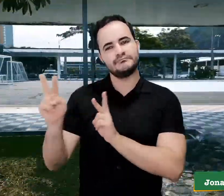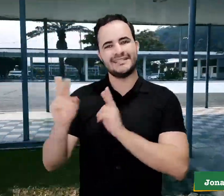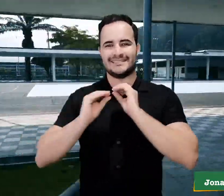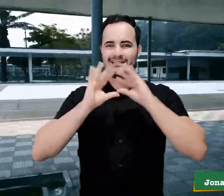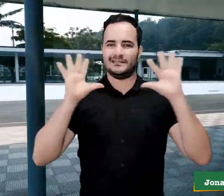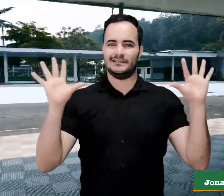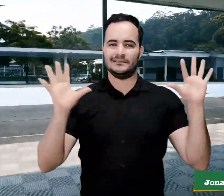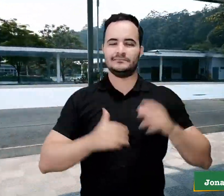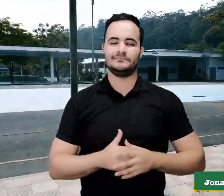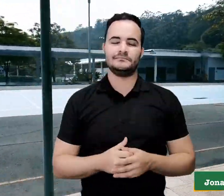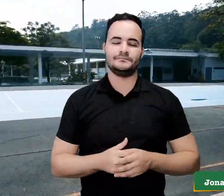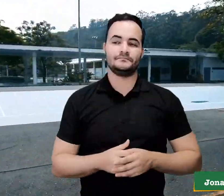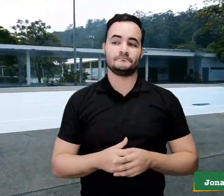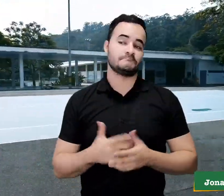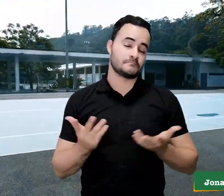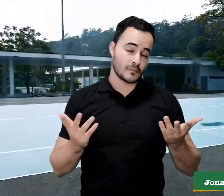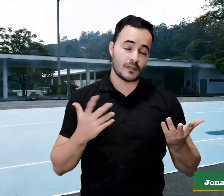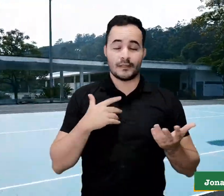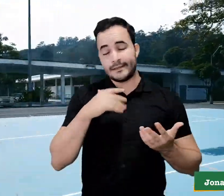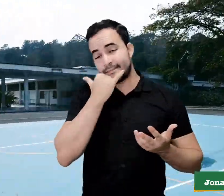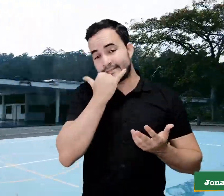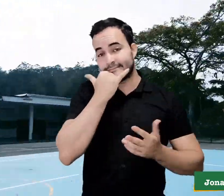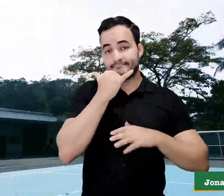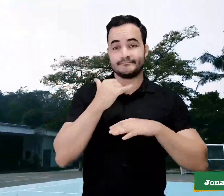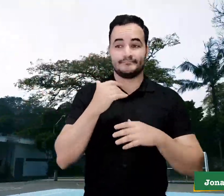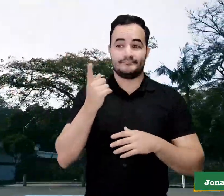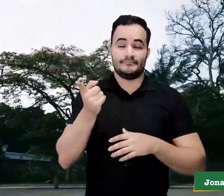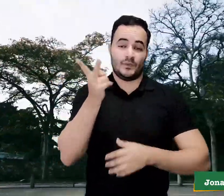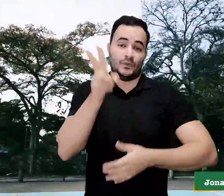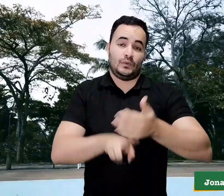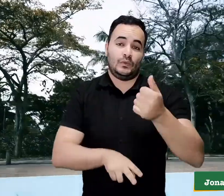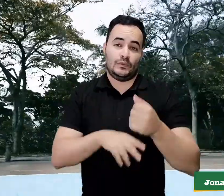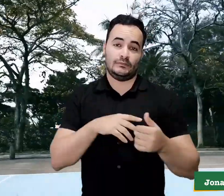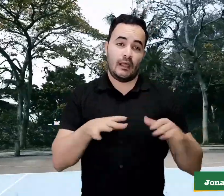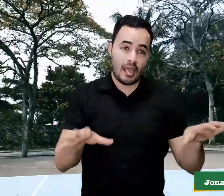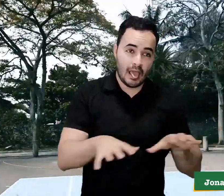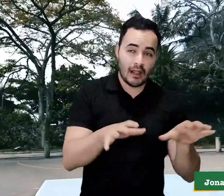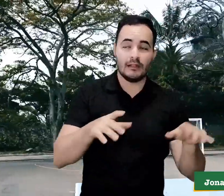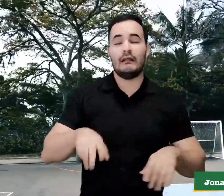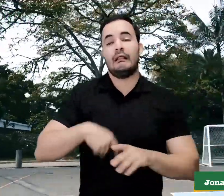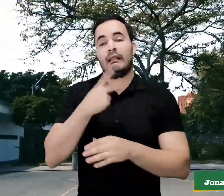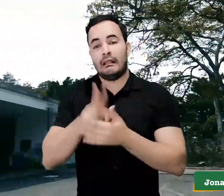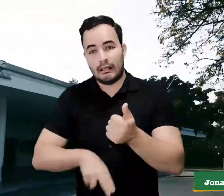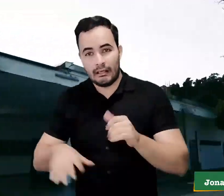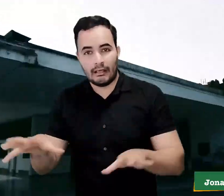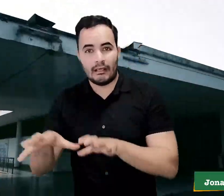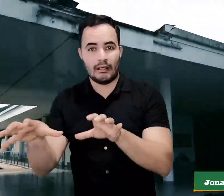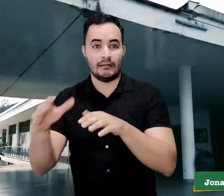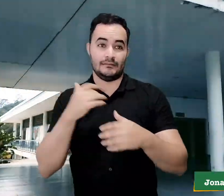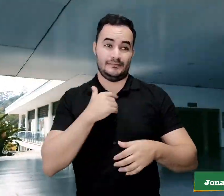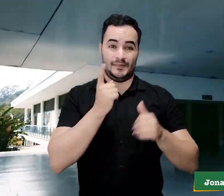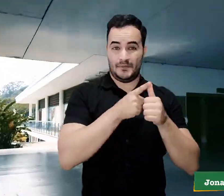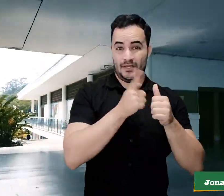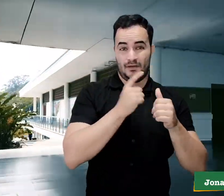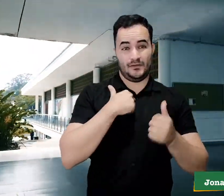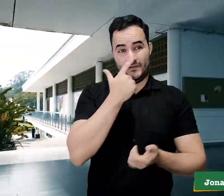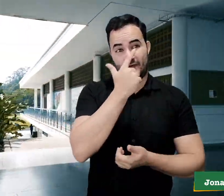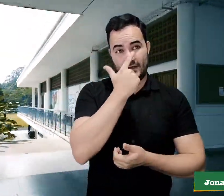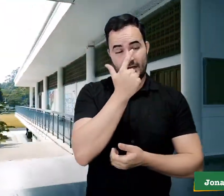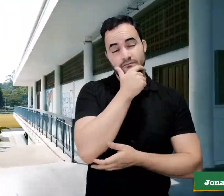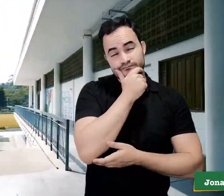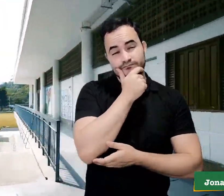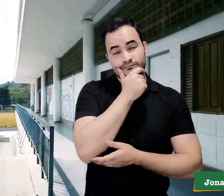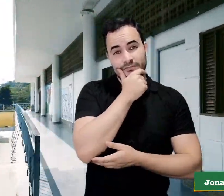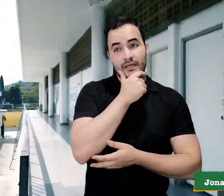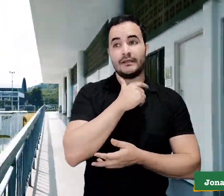sucede? Eso de alguna manera implica doble trabajo porque un estudiante puede con una sola